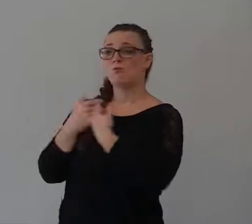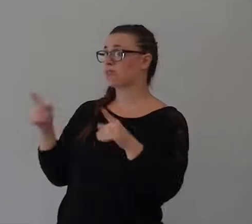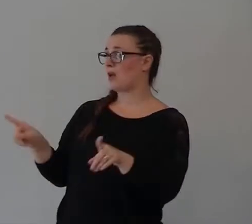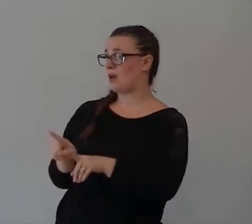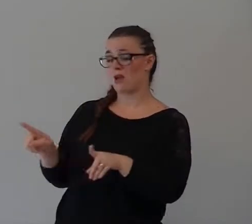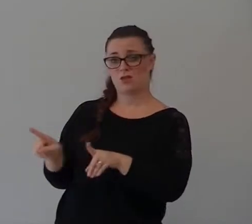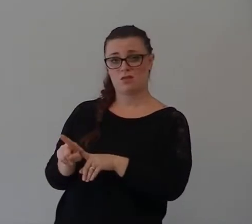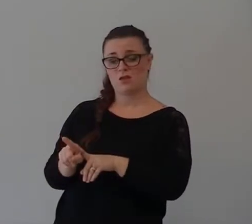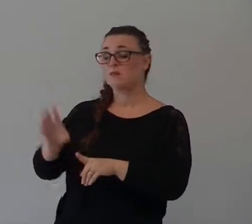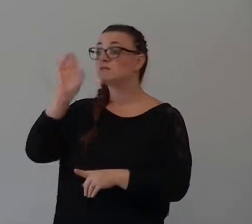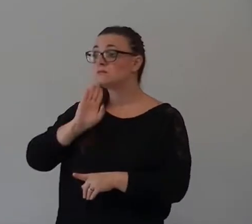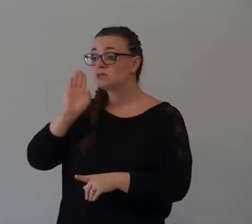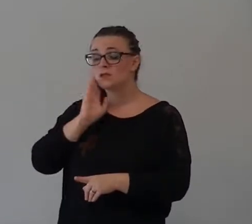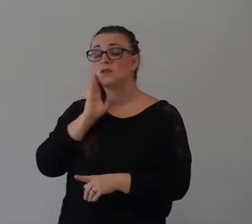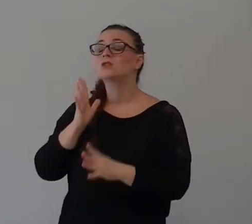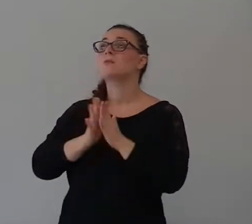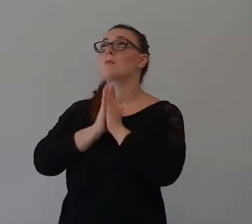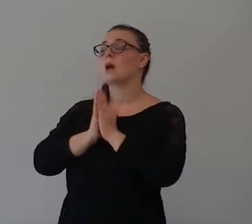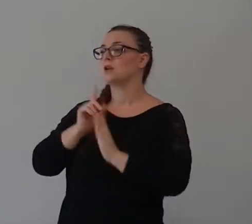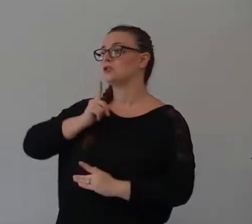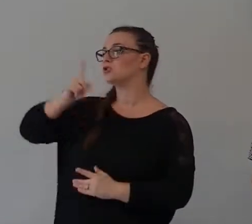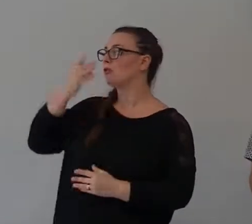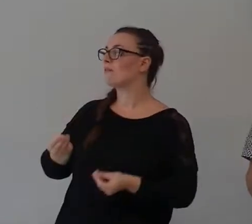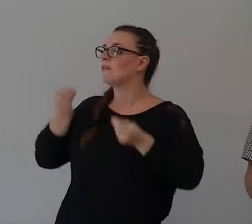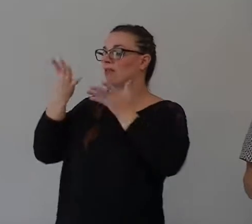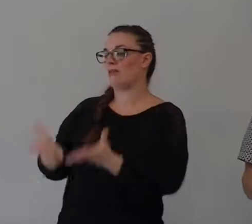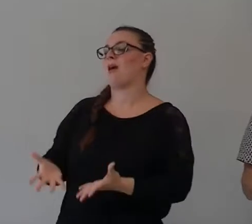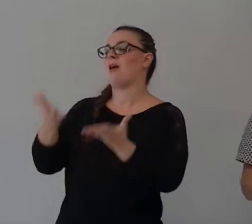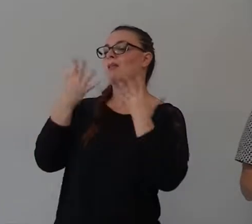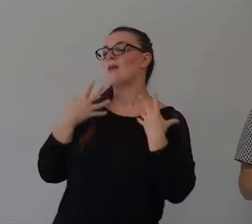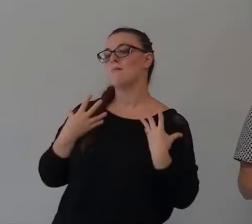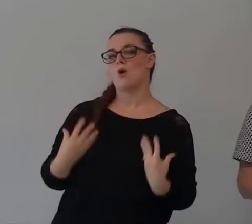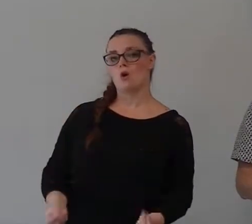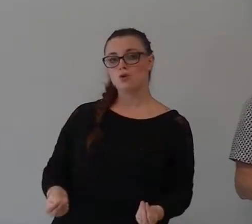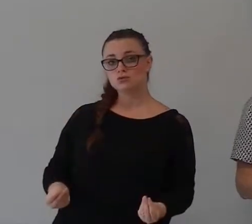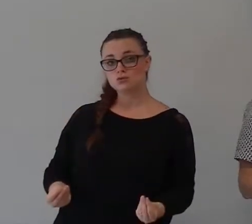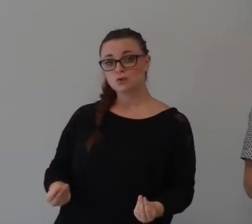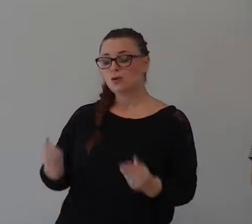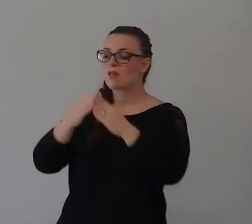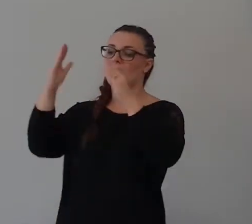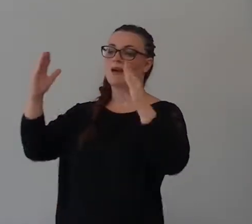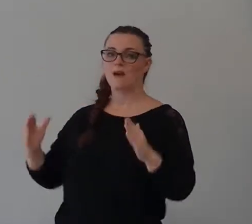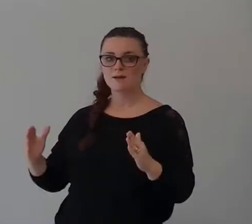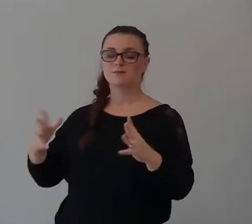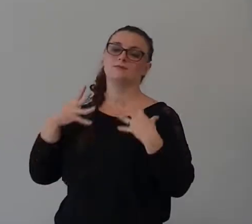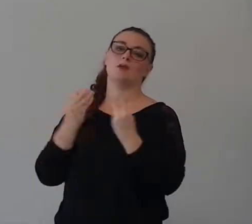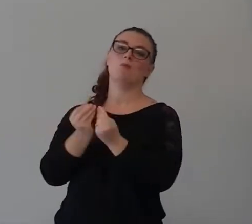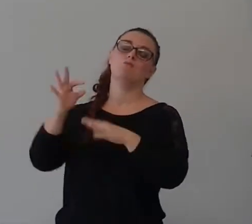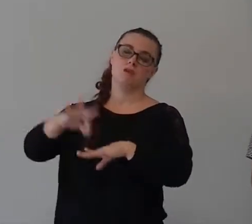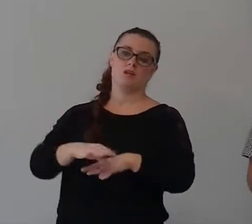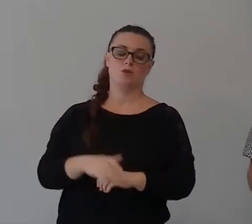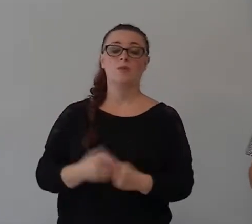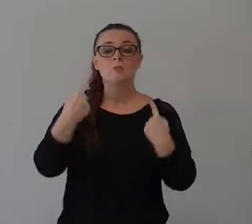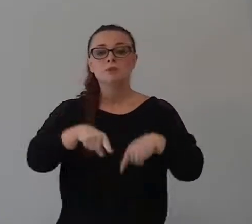Signore dia a ciascuna di voi di trovare un riposo in casa di tuo marito. Ora, Naomi aveva pregato questa